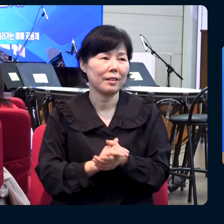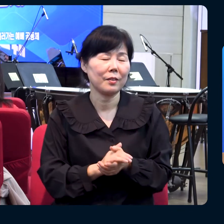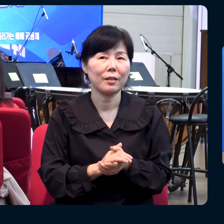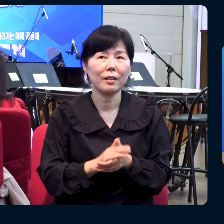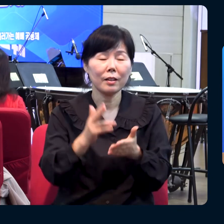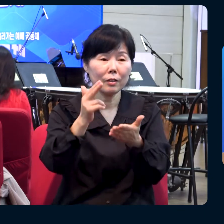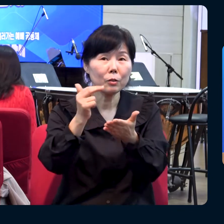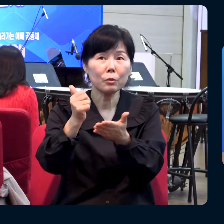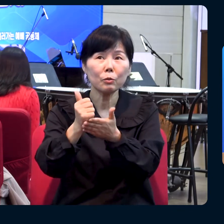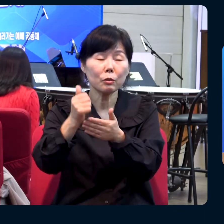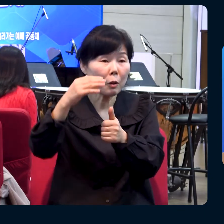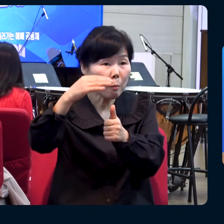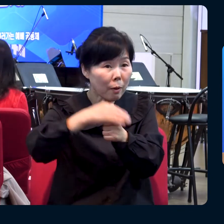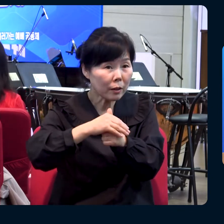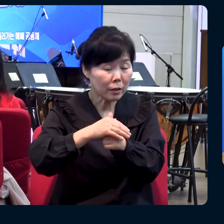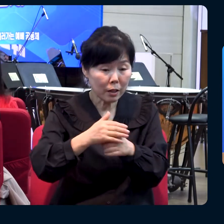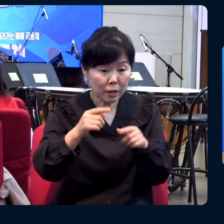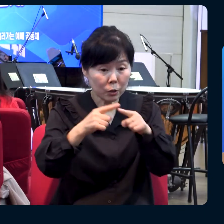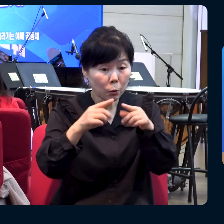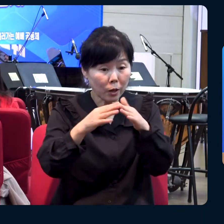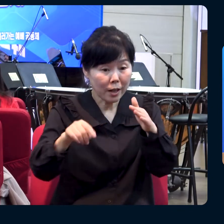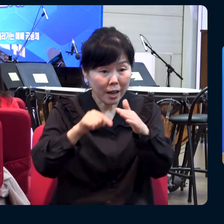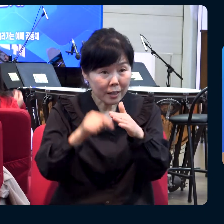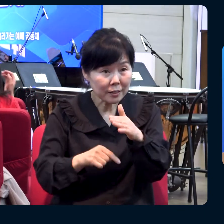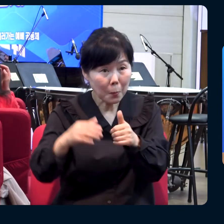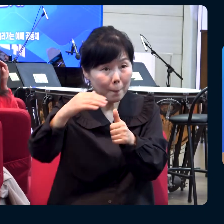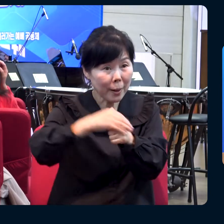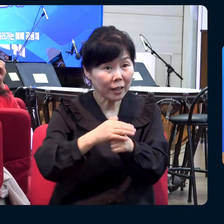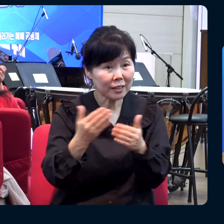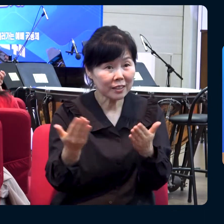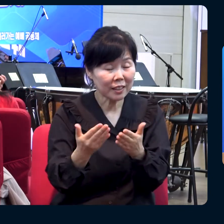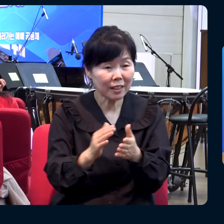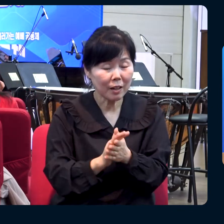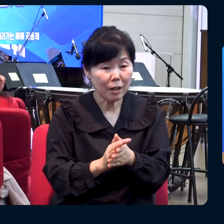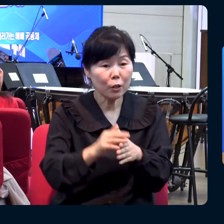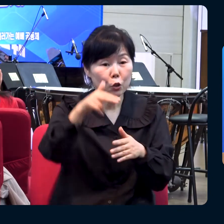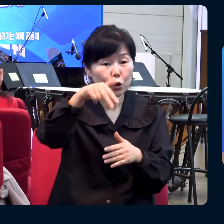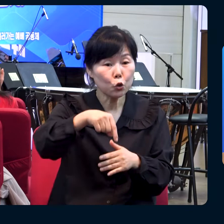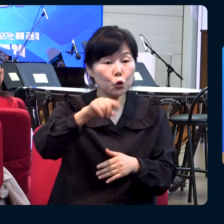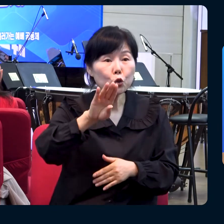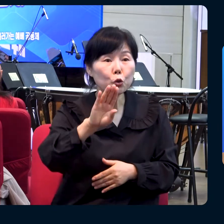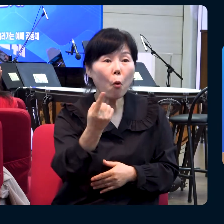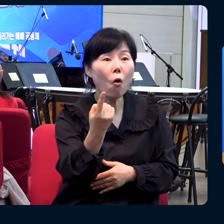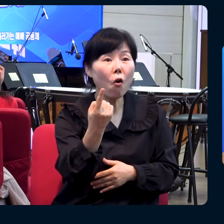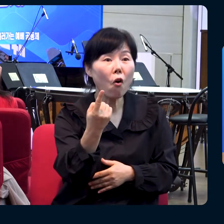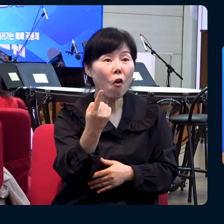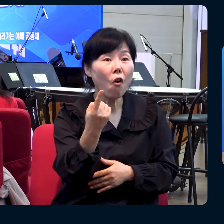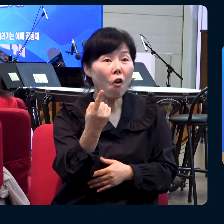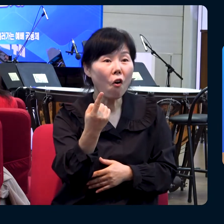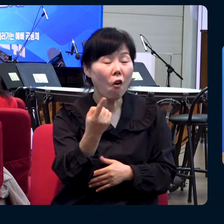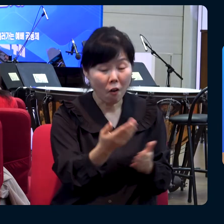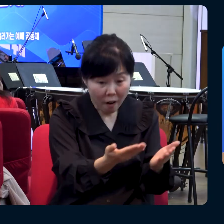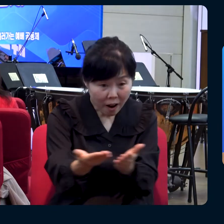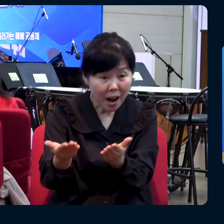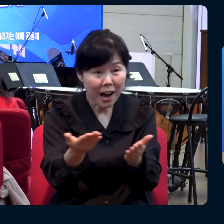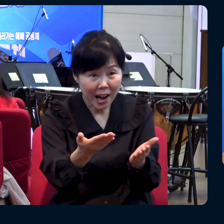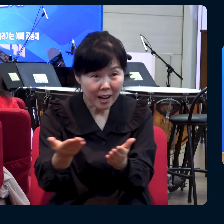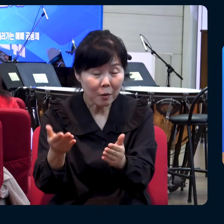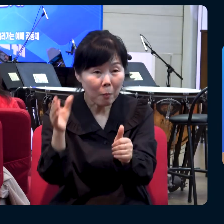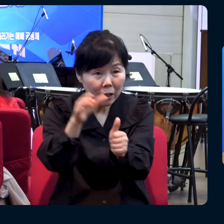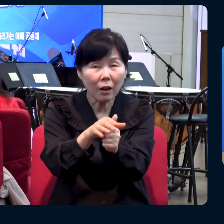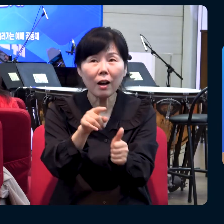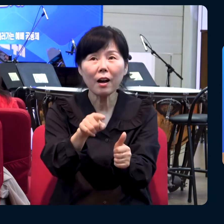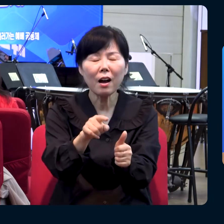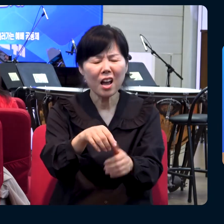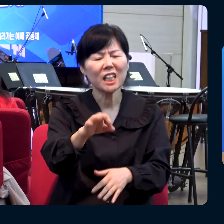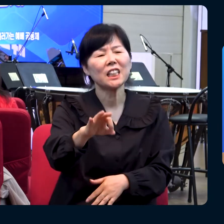교회에서 주보 나눠주는 맡았어요? 어떤 분은요 30분 전에 나와서 이거를 사소한 일이라고 화내는